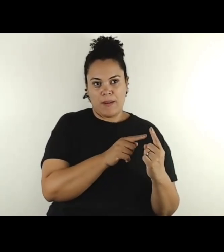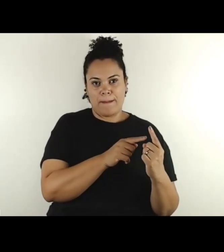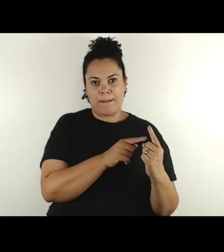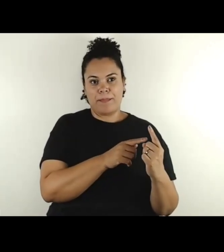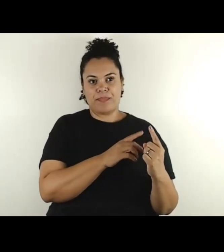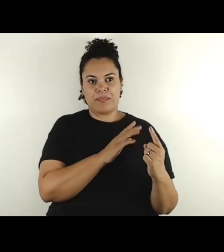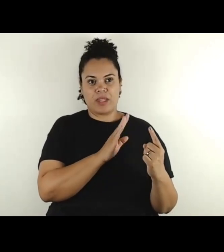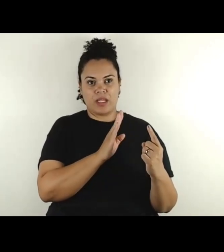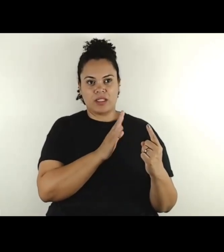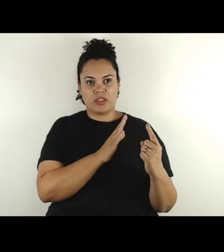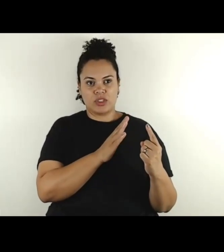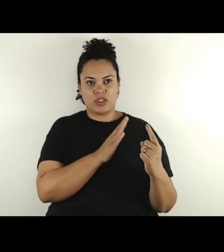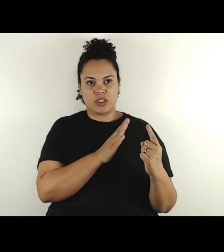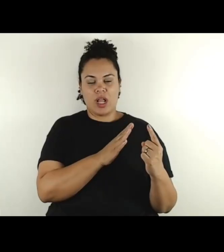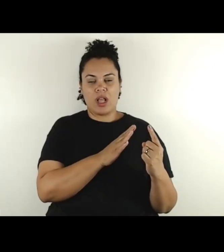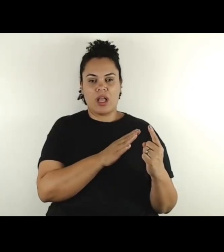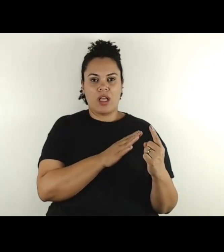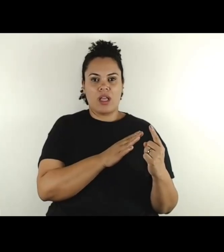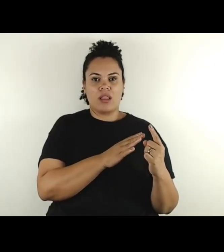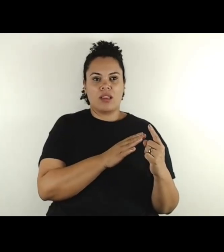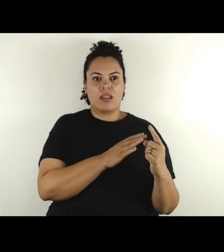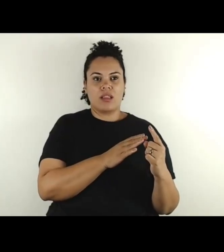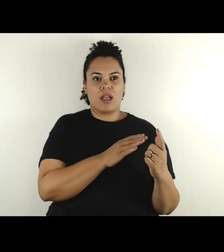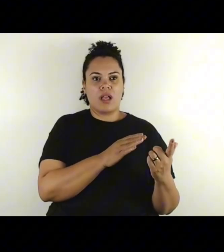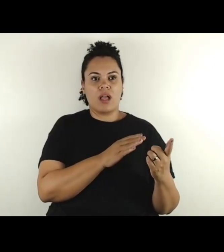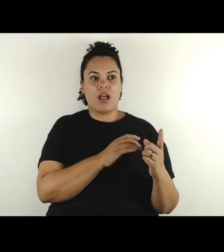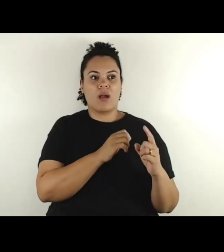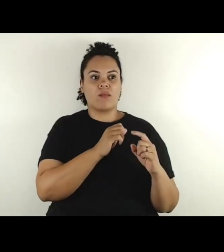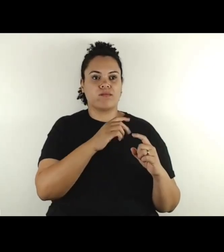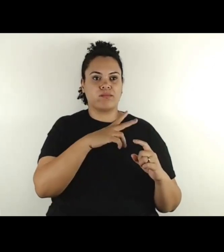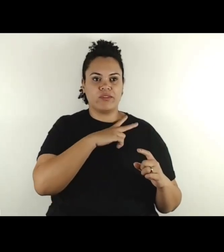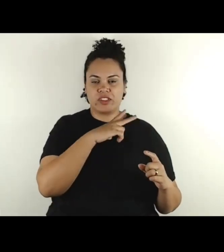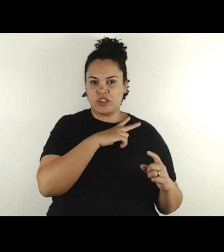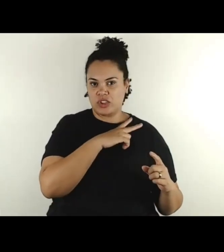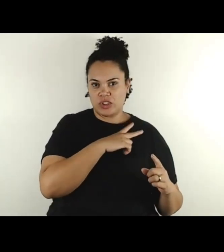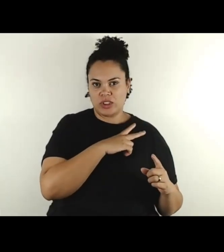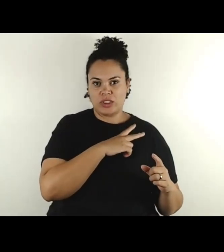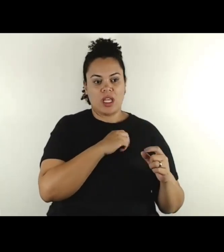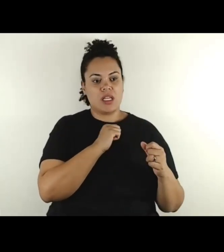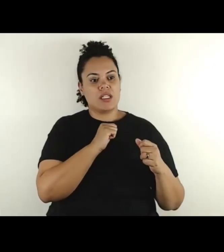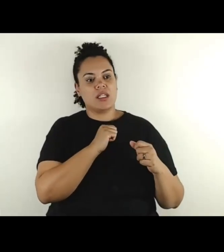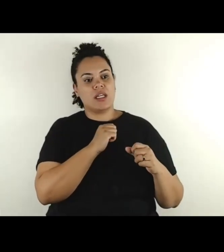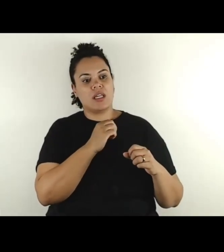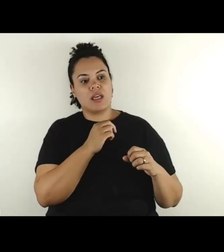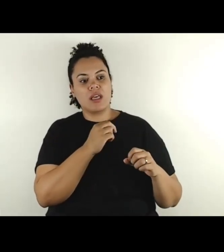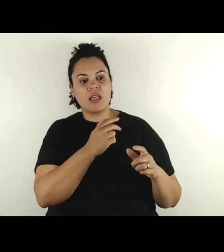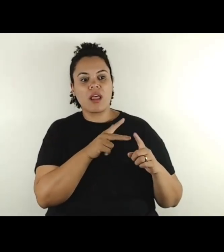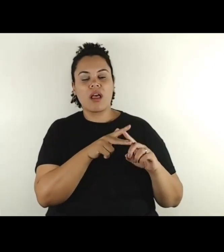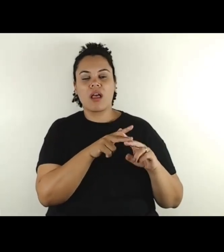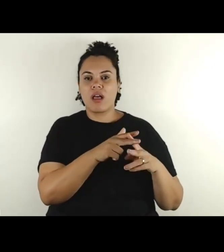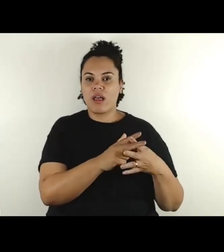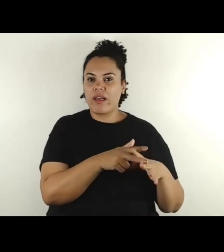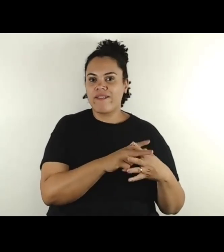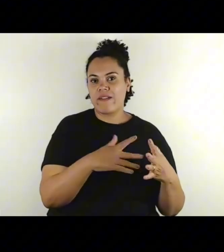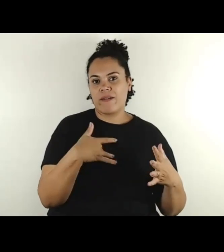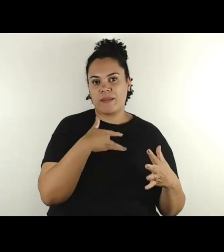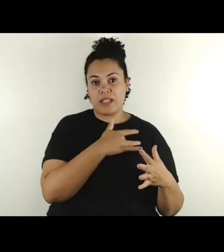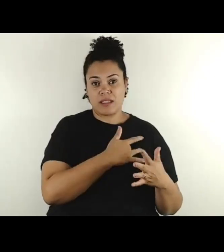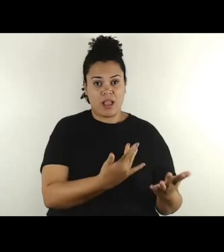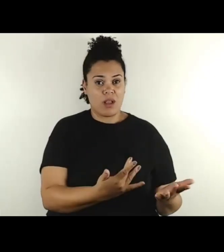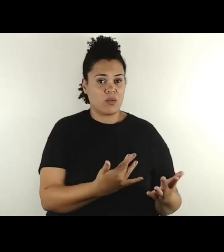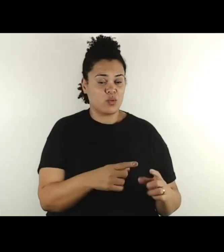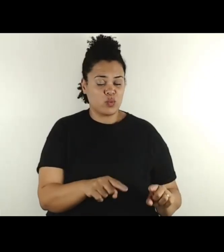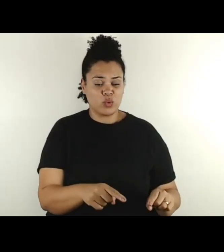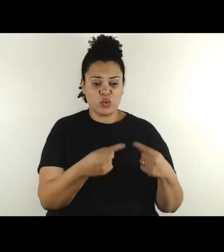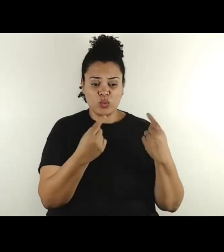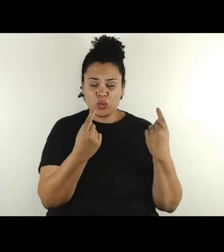isso lá atrás na discussão da reforma sanitária, do projeto privatista e do projeto da reforma sanitária, né, que sempre esteve aí em disputa no